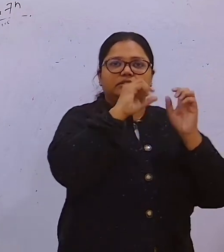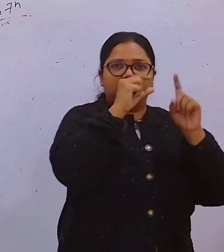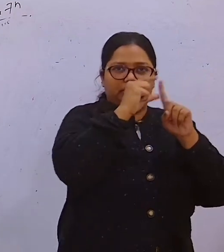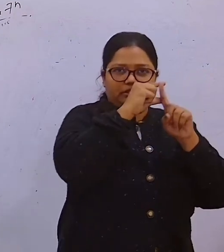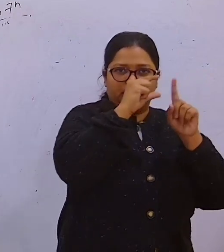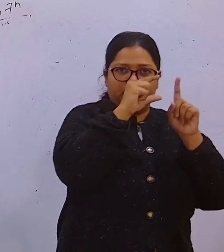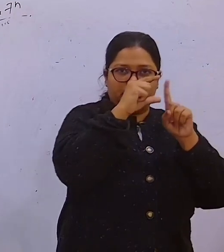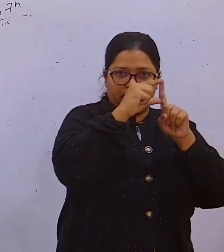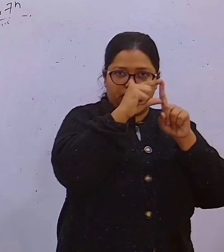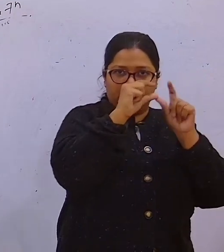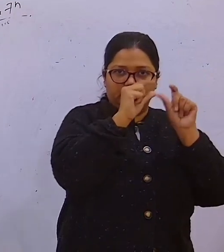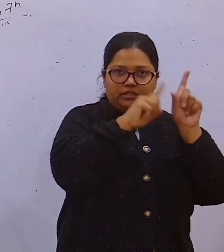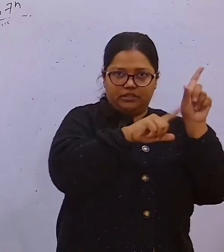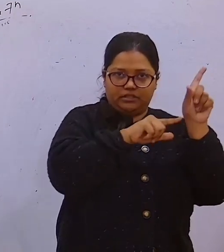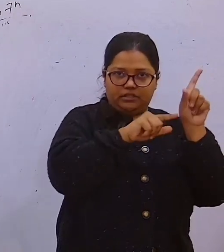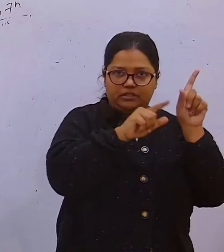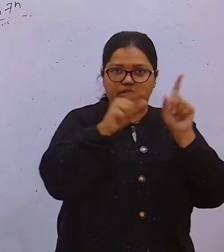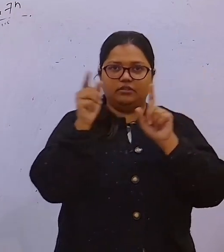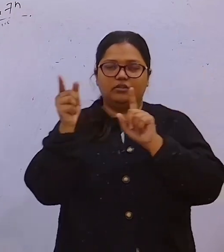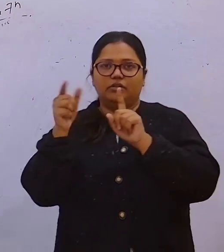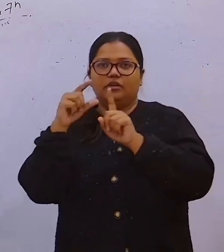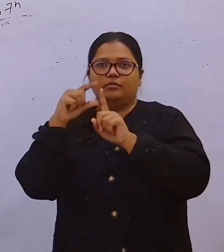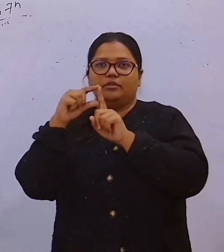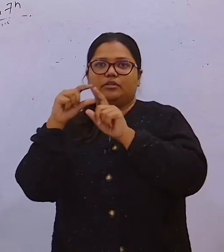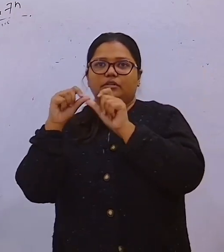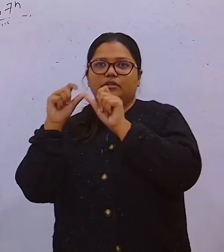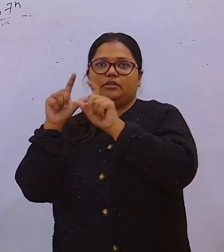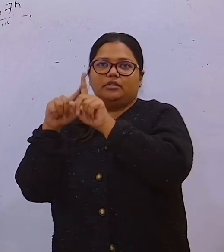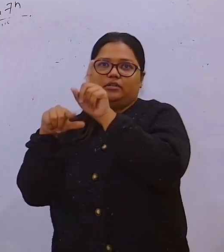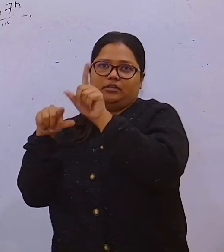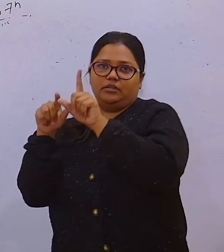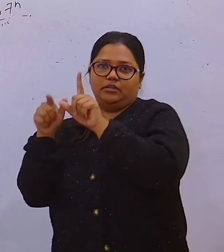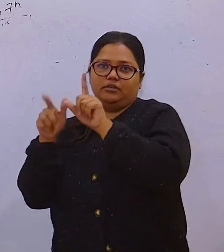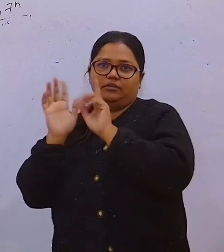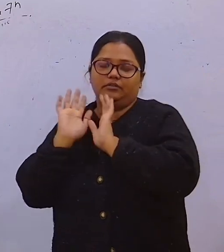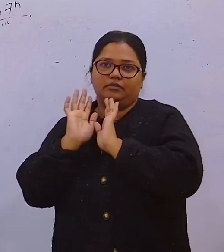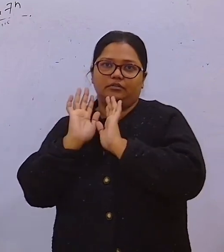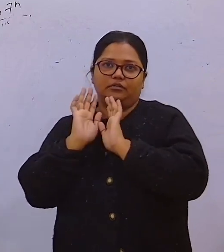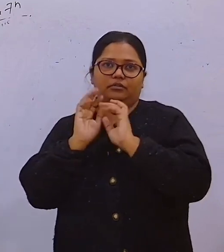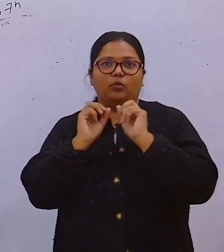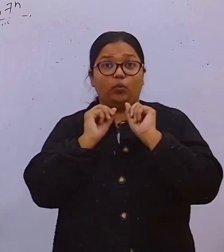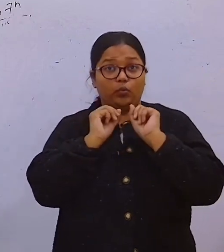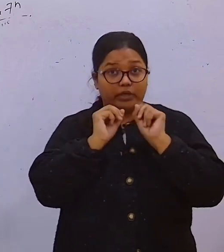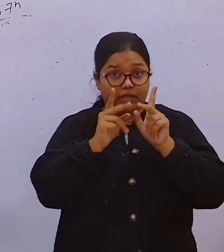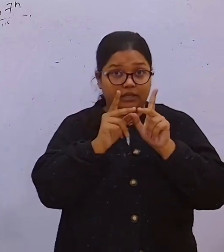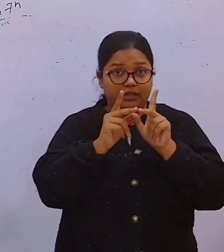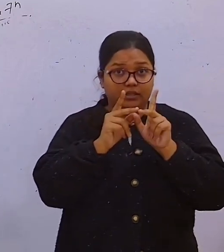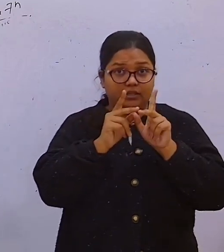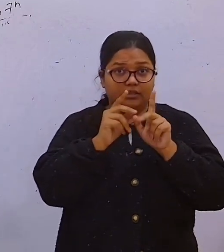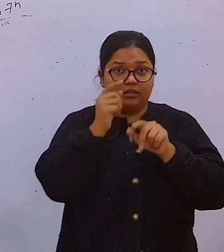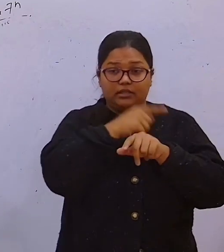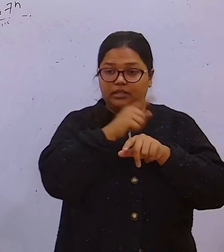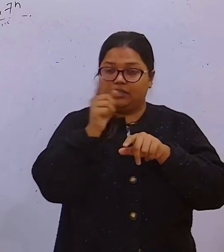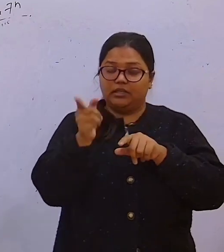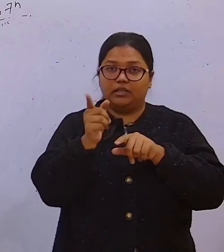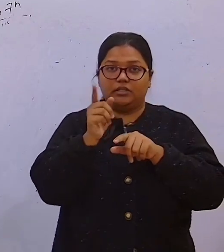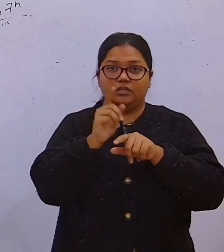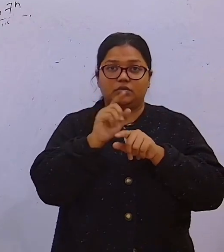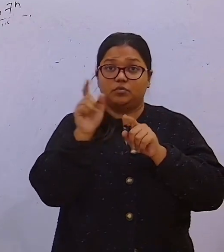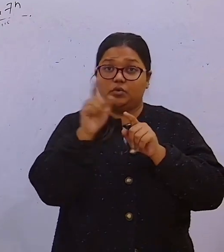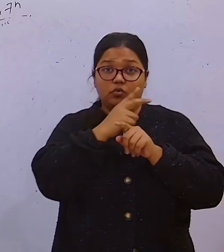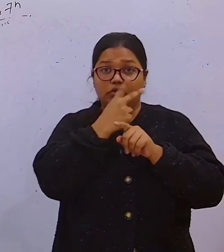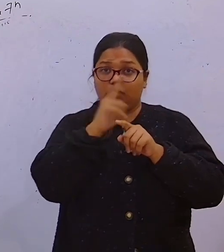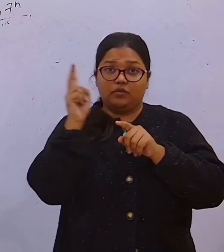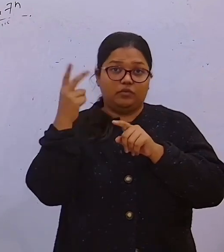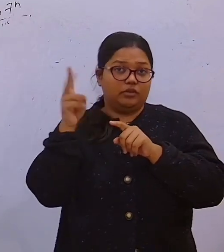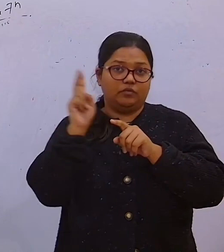बाय, बी वाई बाय। अब डे क्या है हमारा, सिंगुलर नाउन, एस लगा